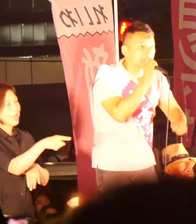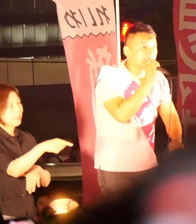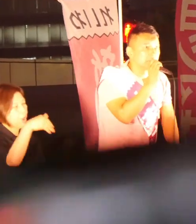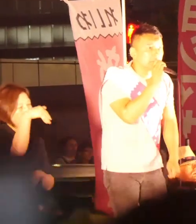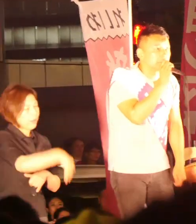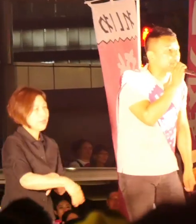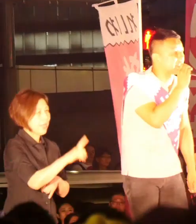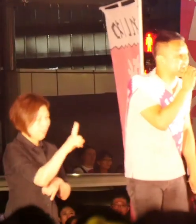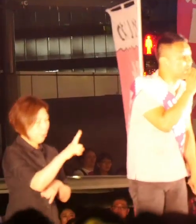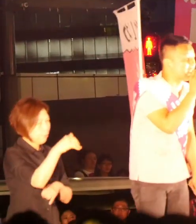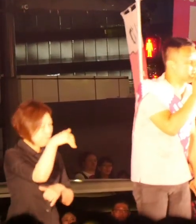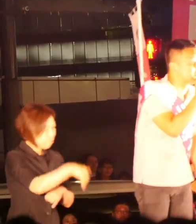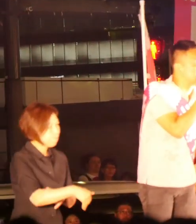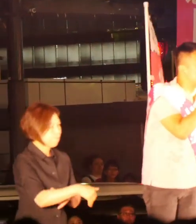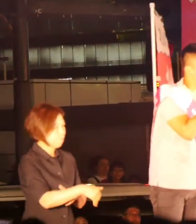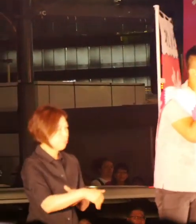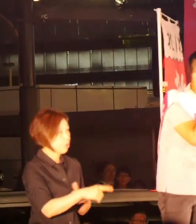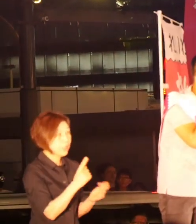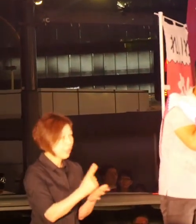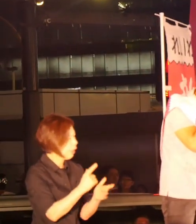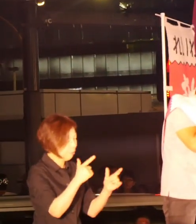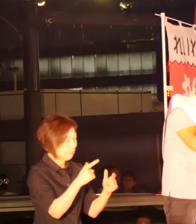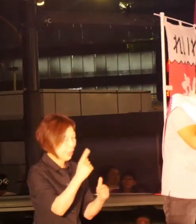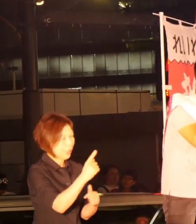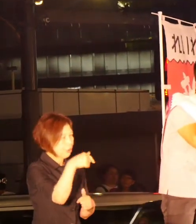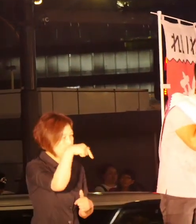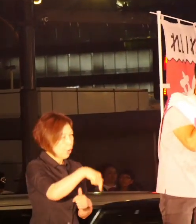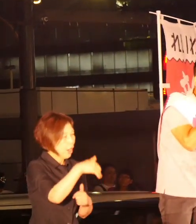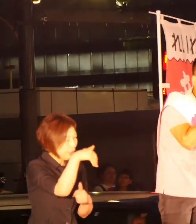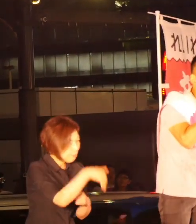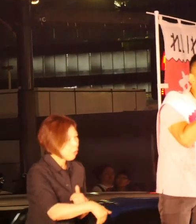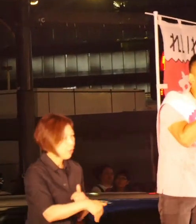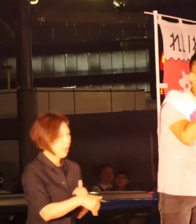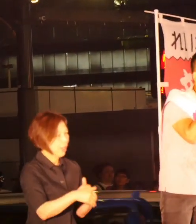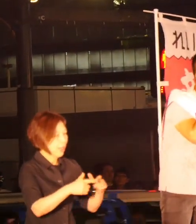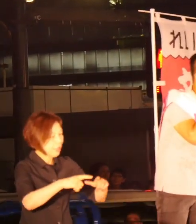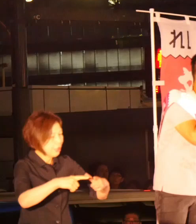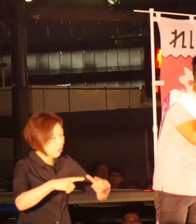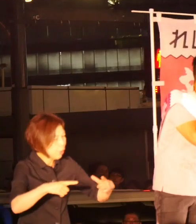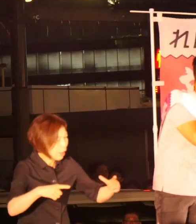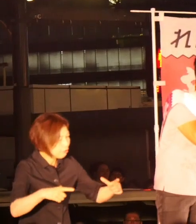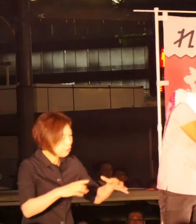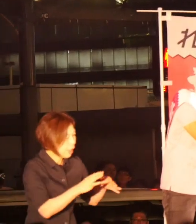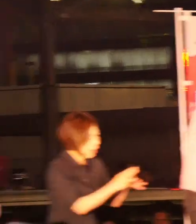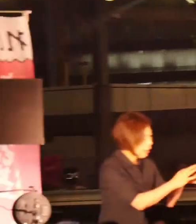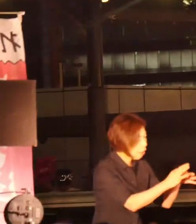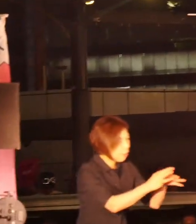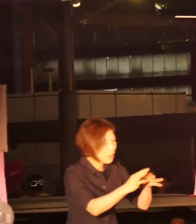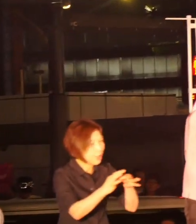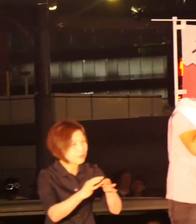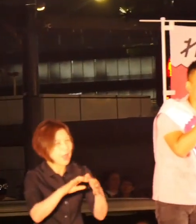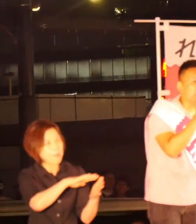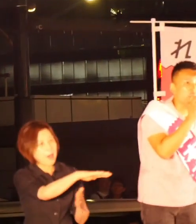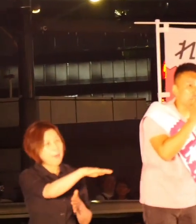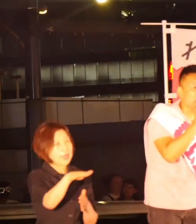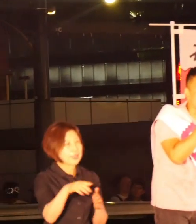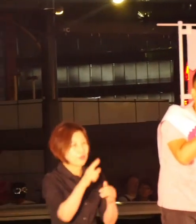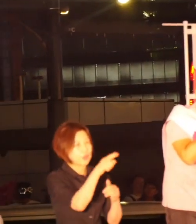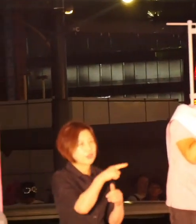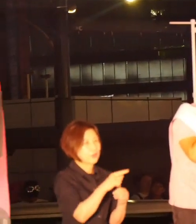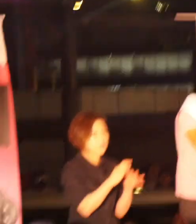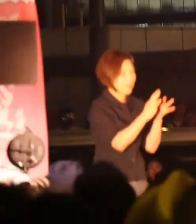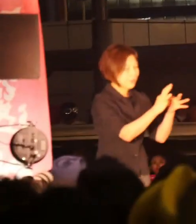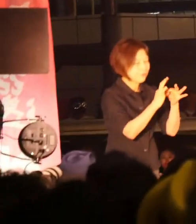しい。それだけじゃ困る、あなたの一票から横に広がるという連絡を周りの人たちにしてほし